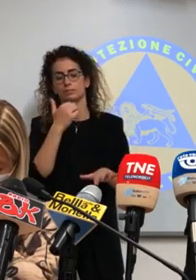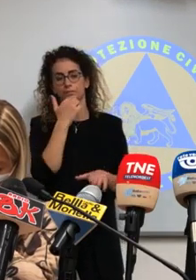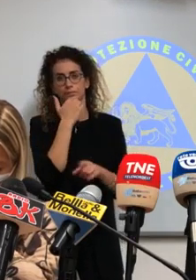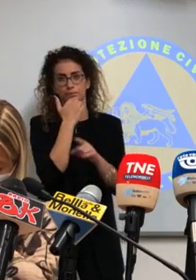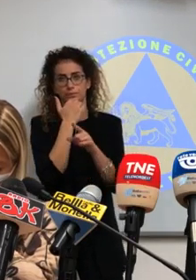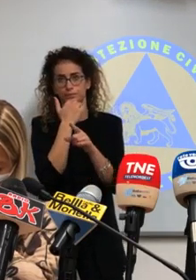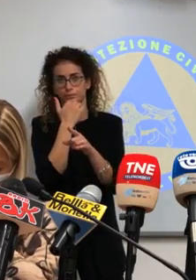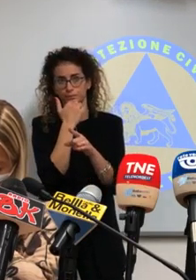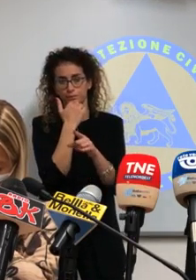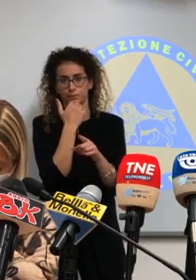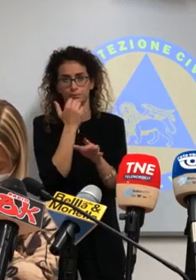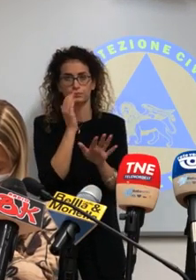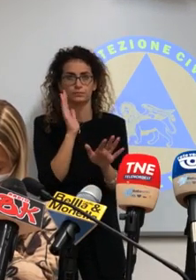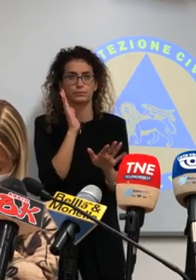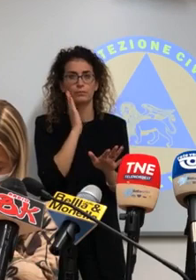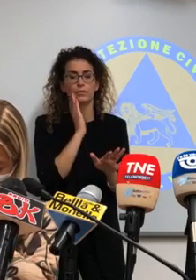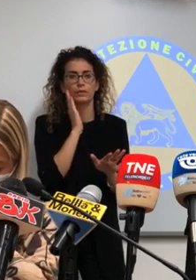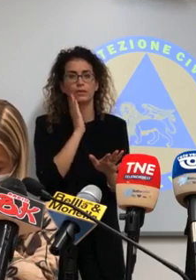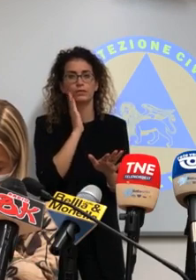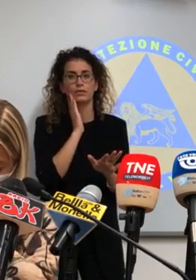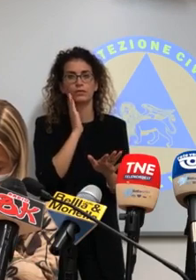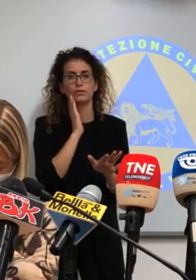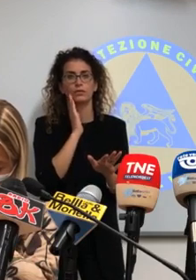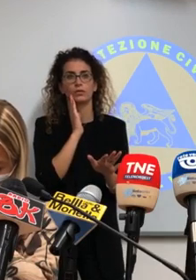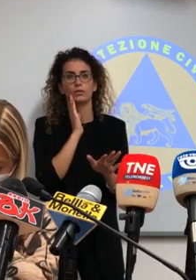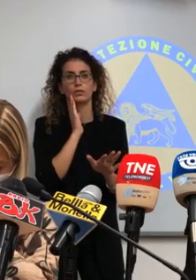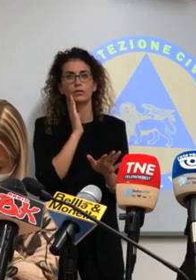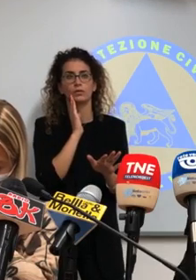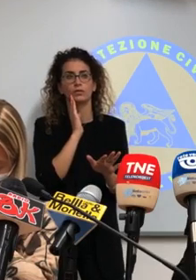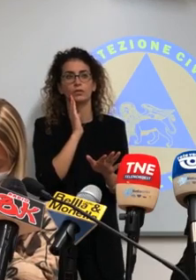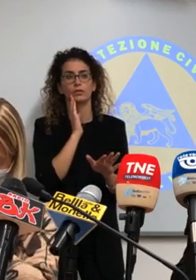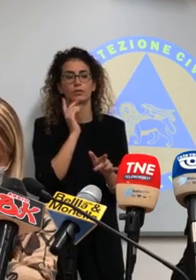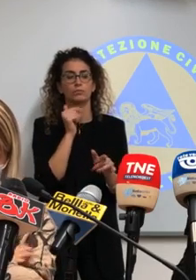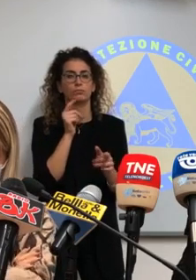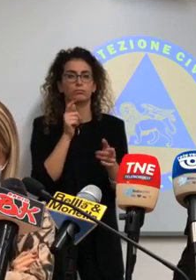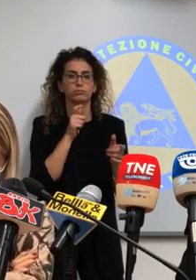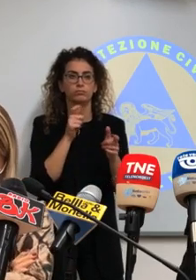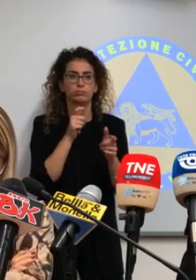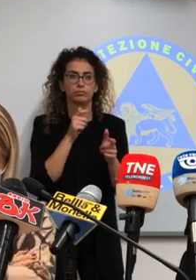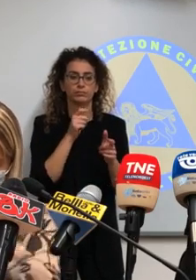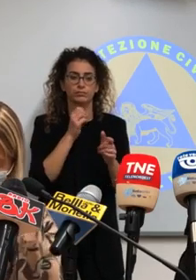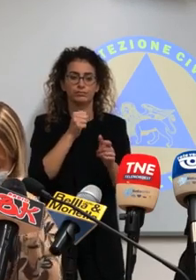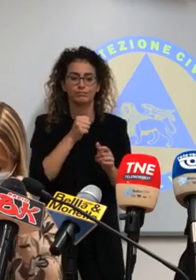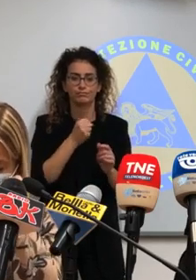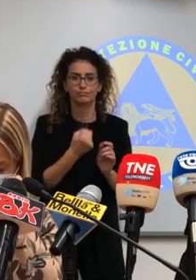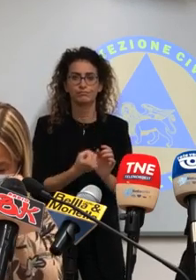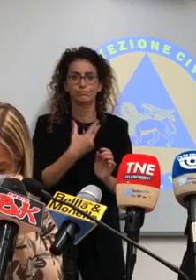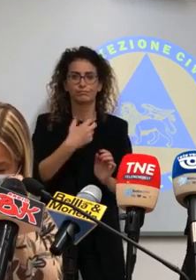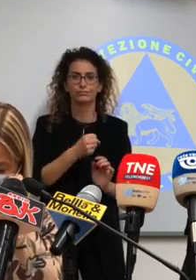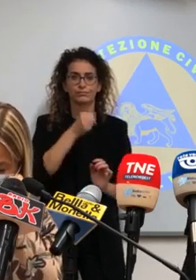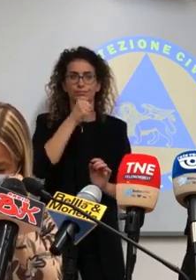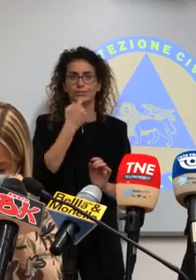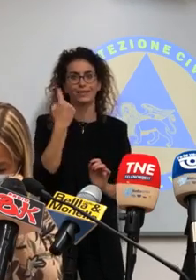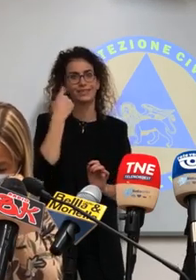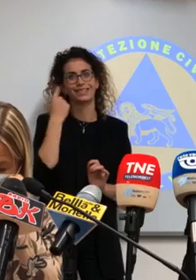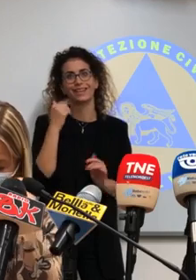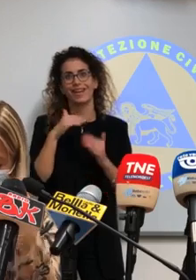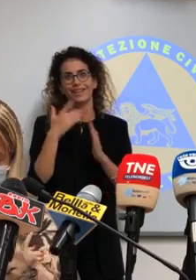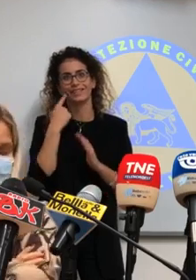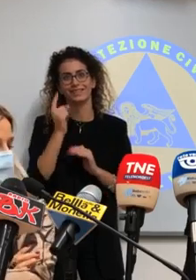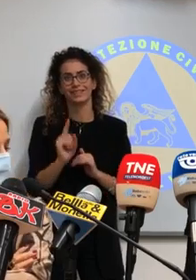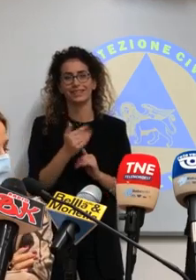un secondo per favore, colleghi, quando interloquite accendete il microfono perché altrimenti non ci sentono,